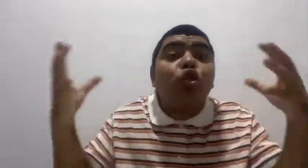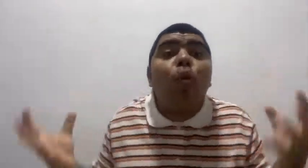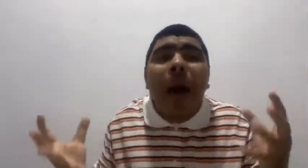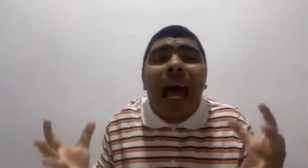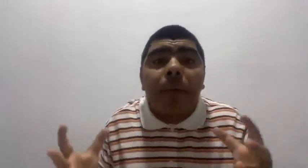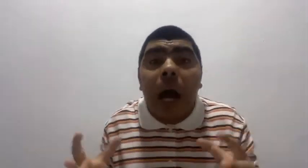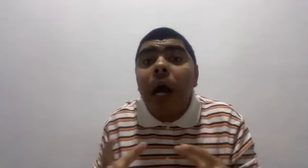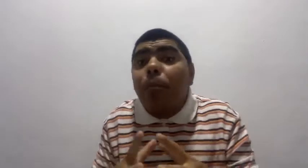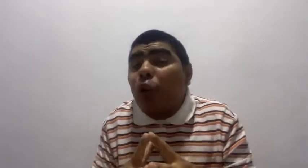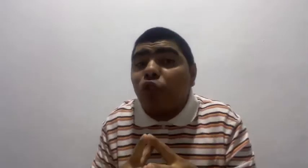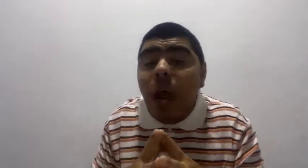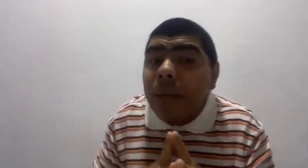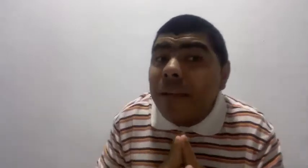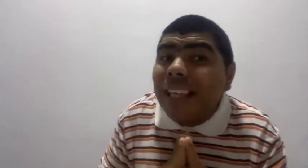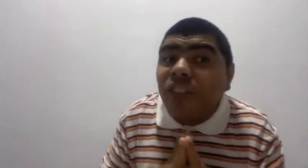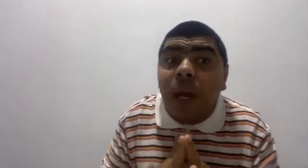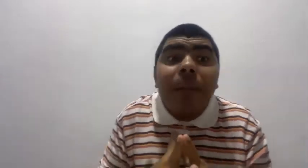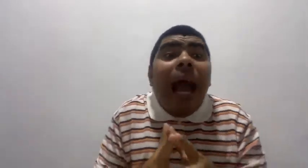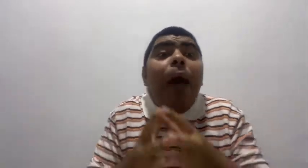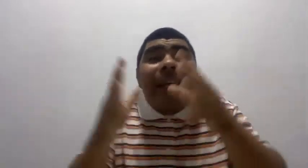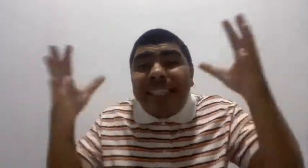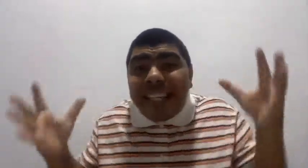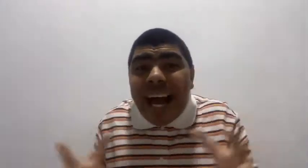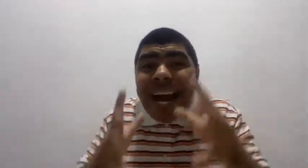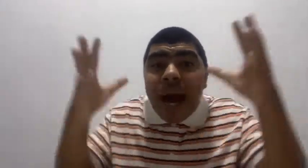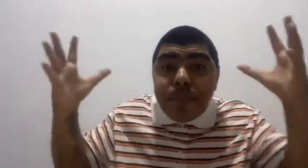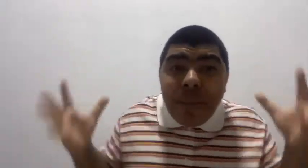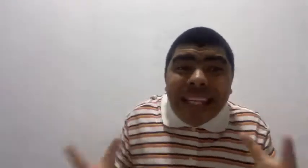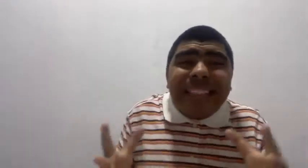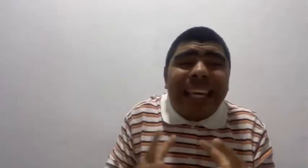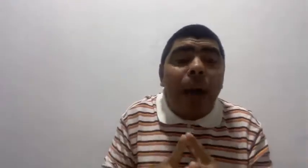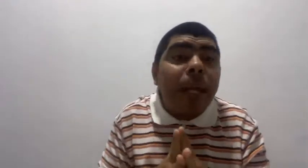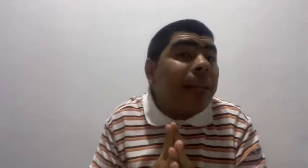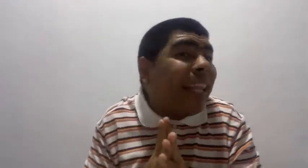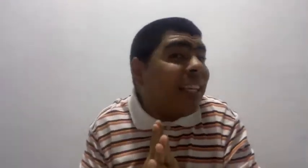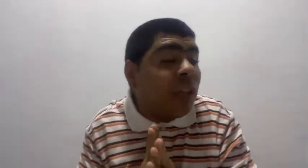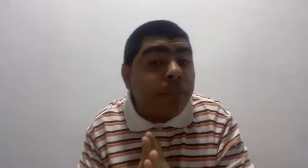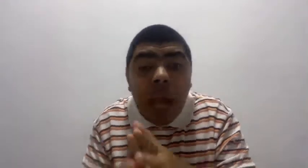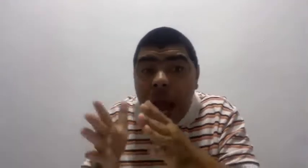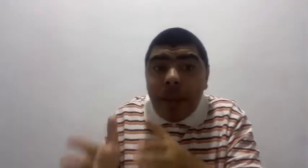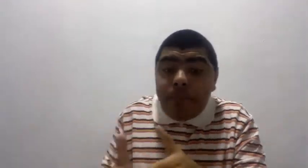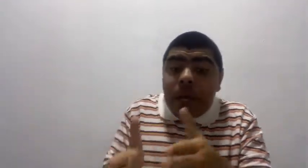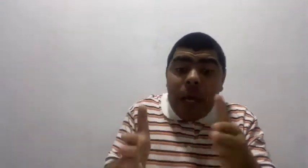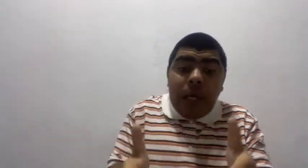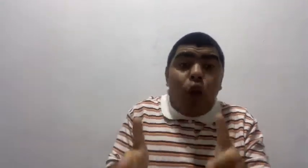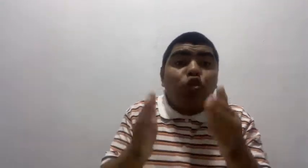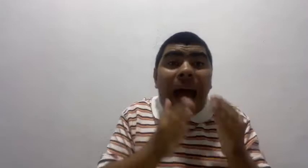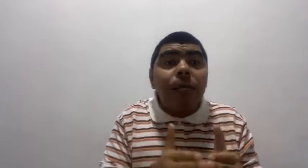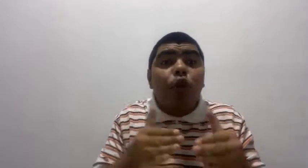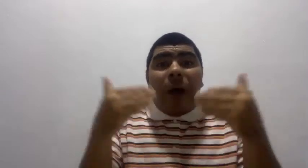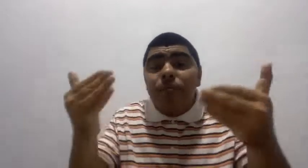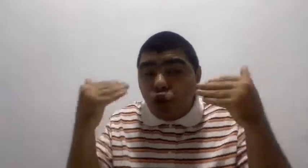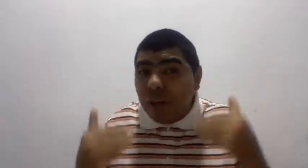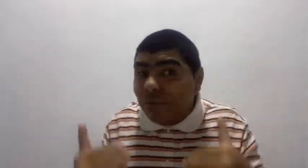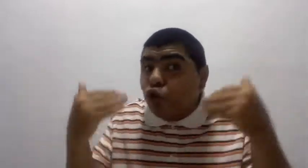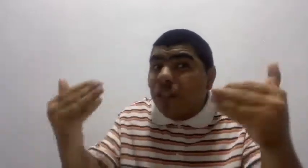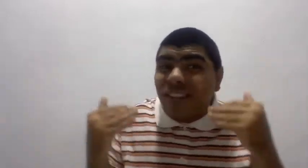su palabra. Por eso la Biblia dice, amén, claramente la Biblia dice, amén, en los Salmos, Salmo